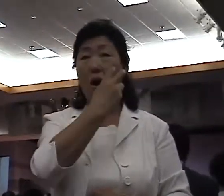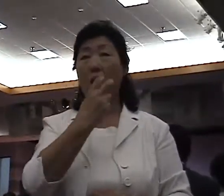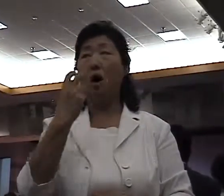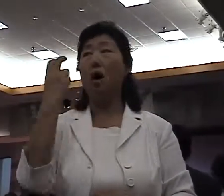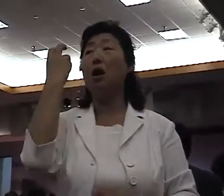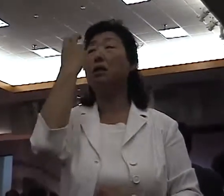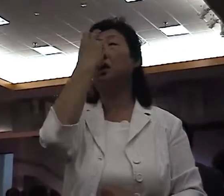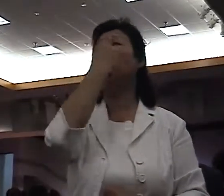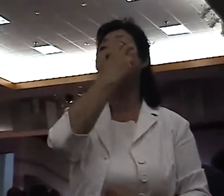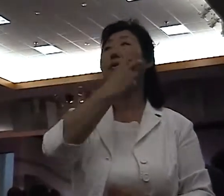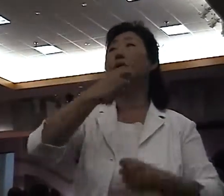날